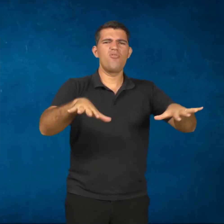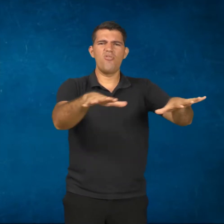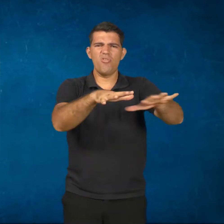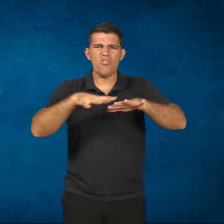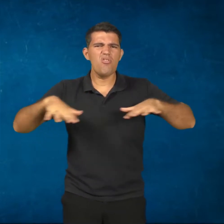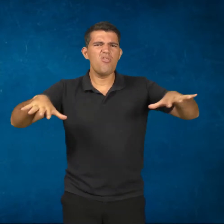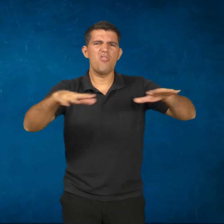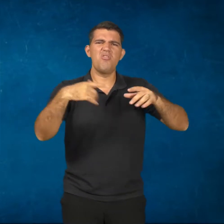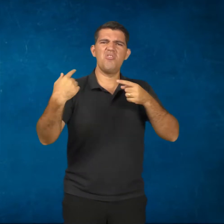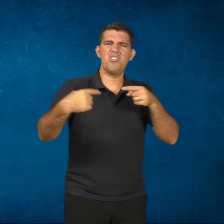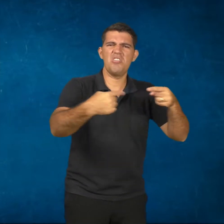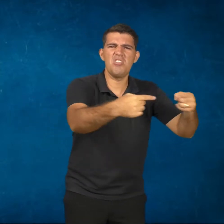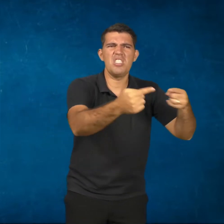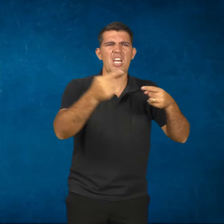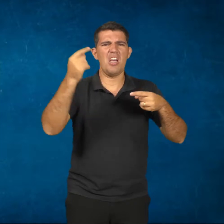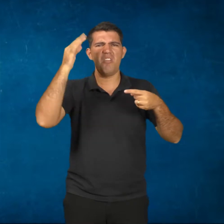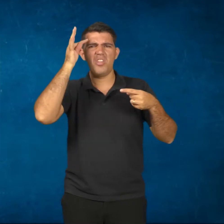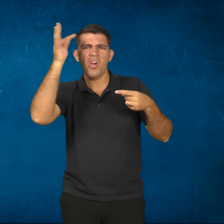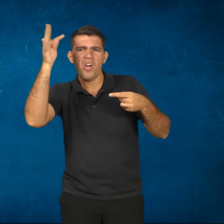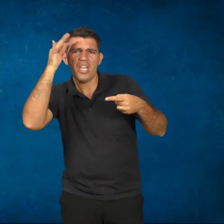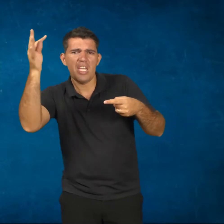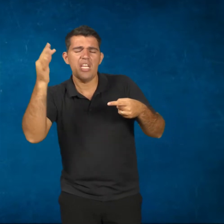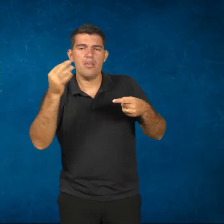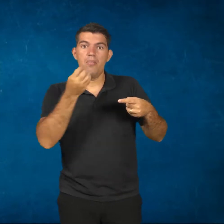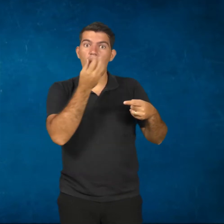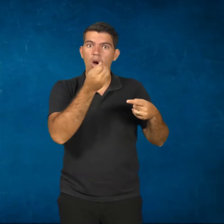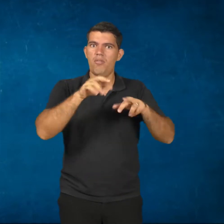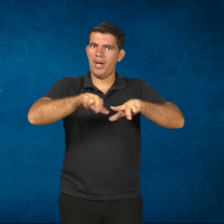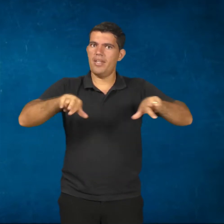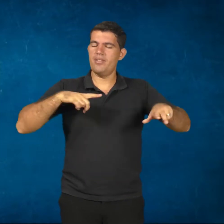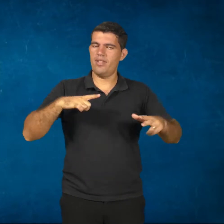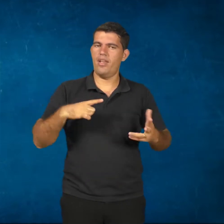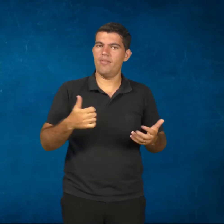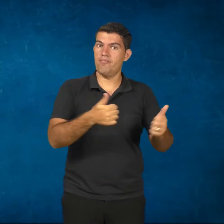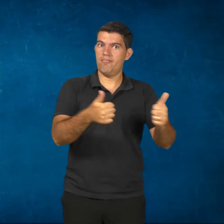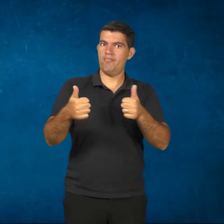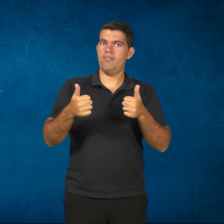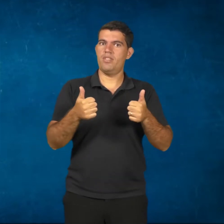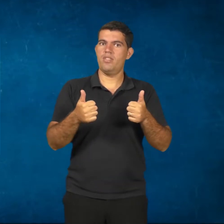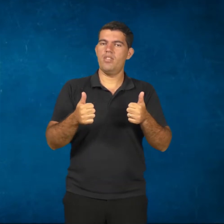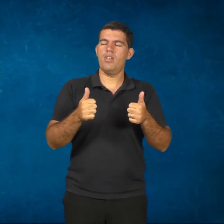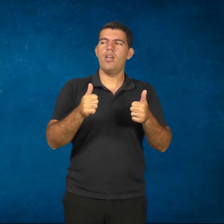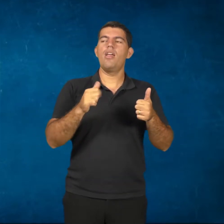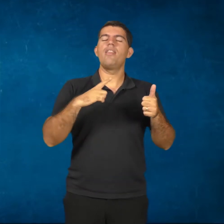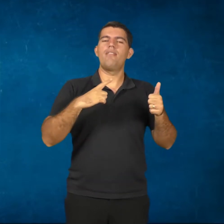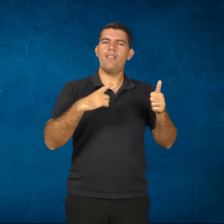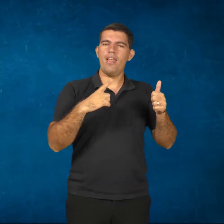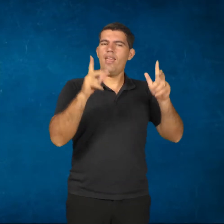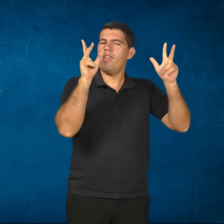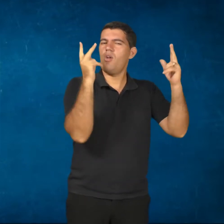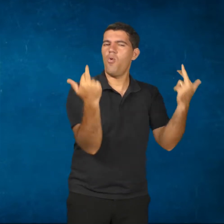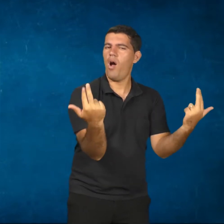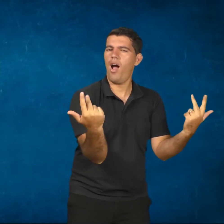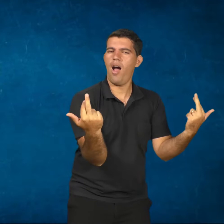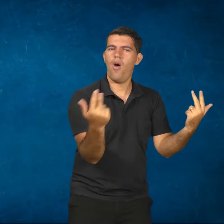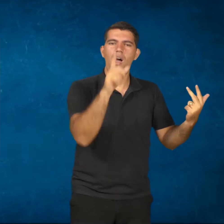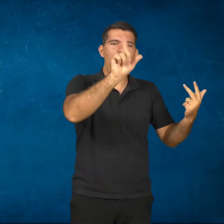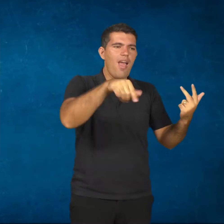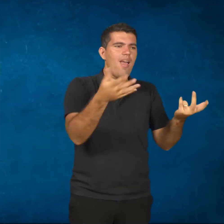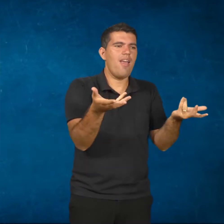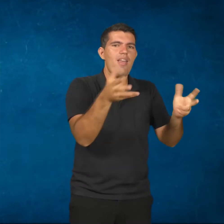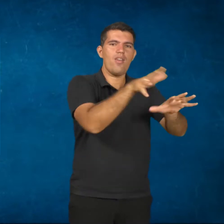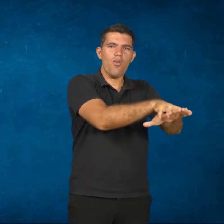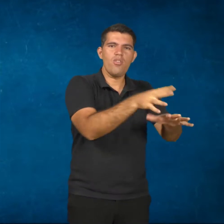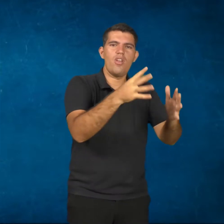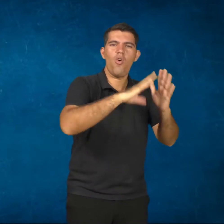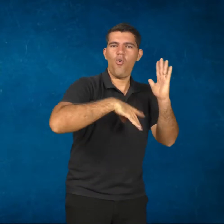essa discussão, de toda essa teorização, e que se refletem, sobretudo, na inclusão nos currículos de